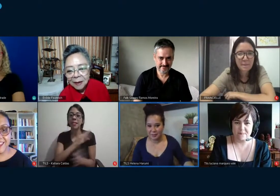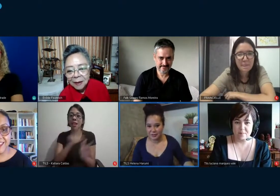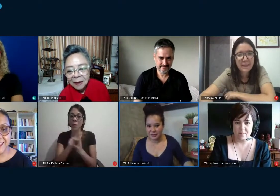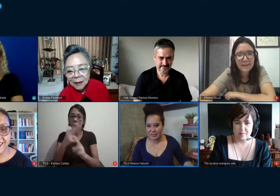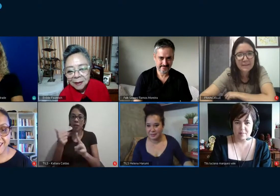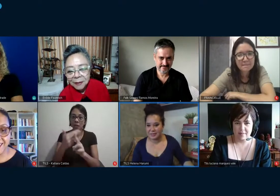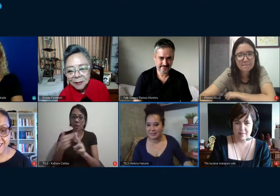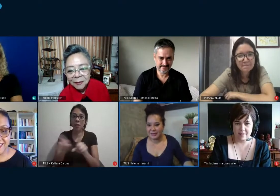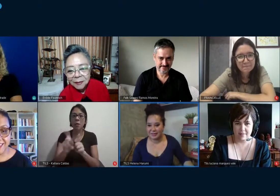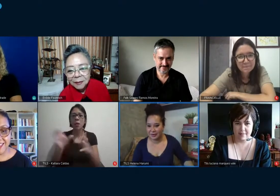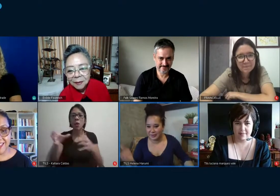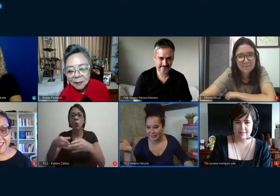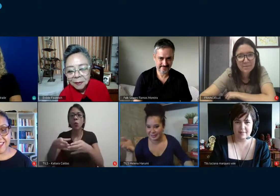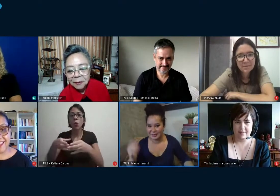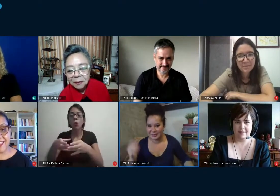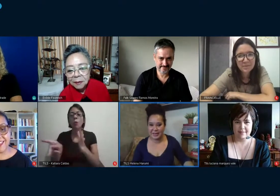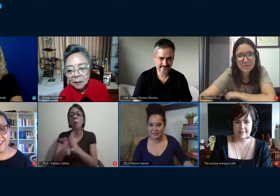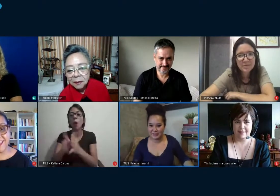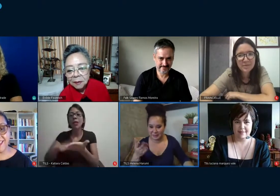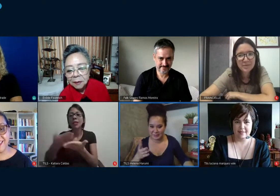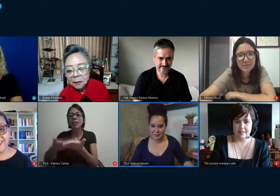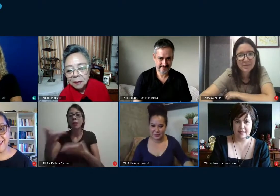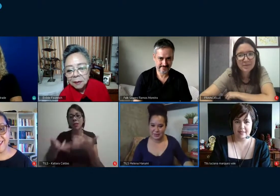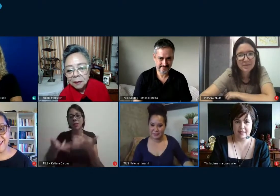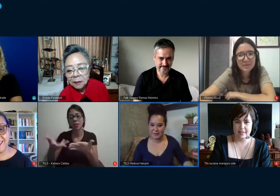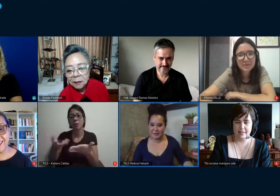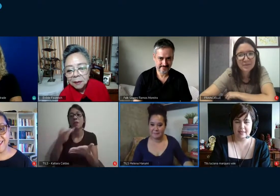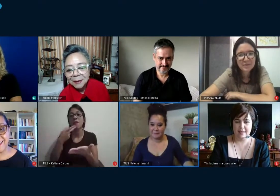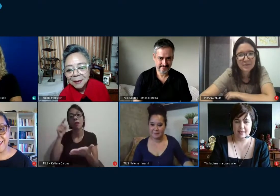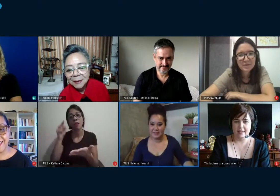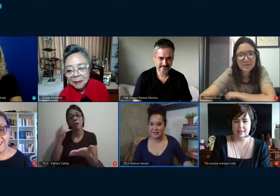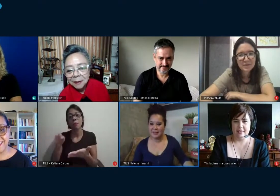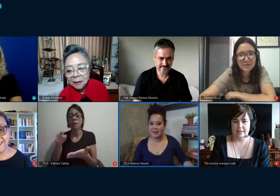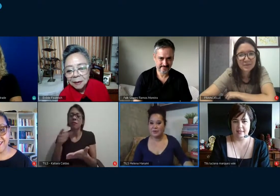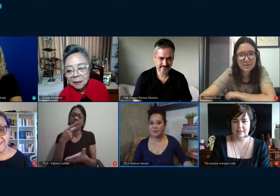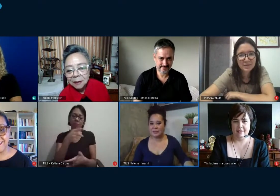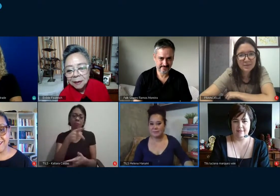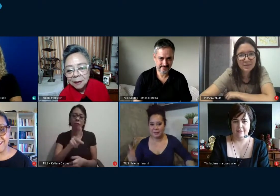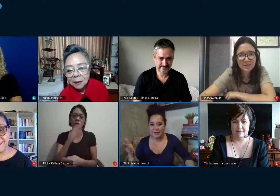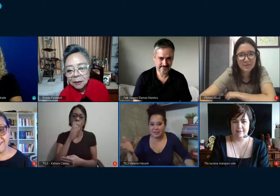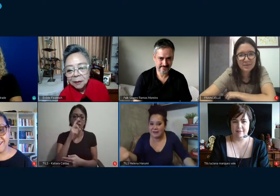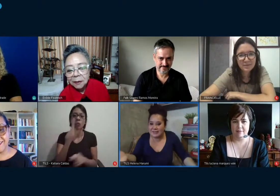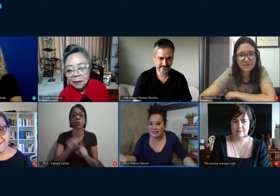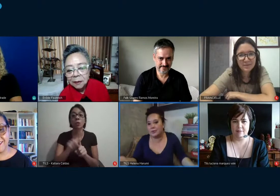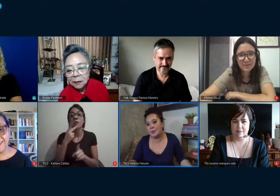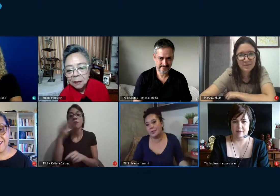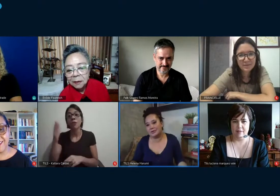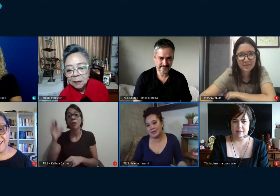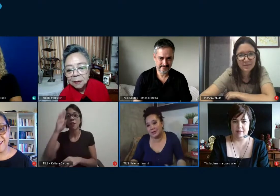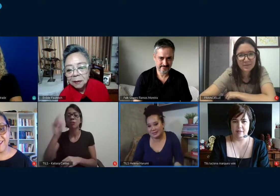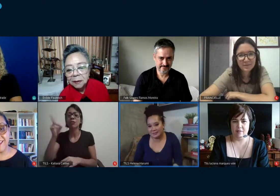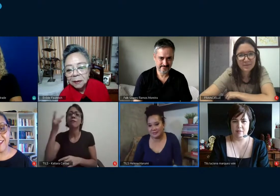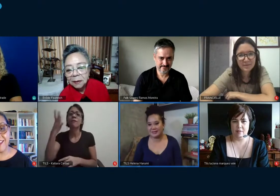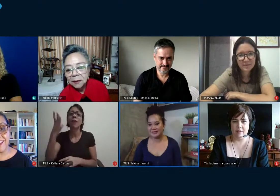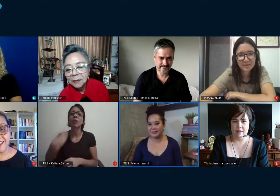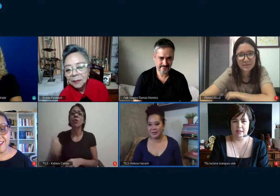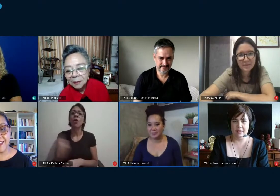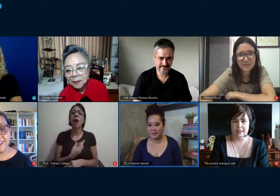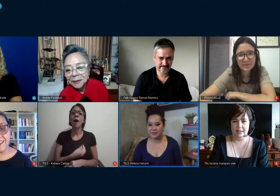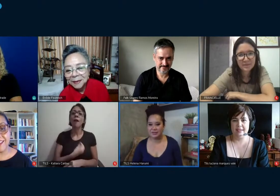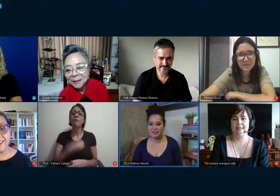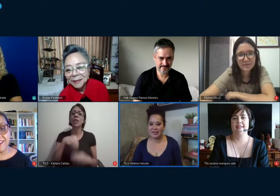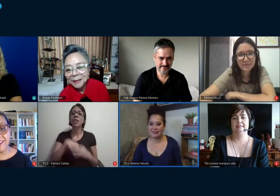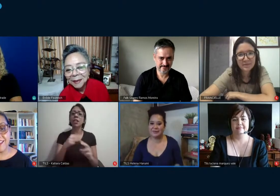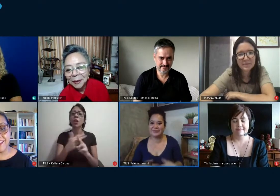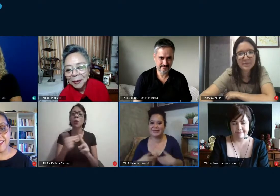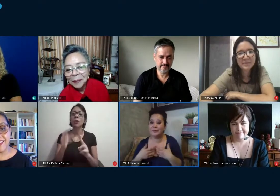de intérprete de Libras, eu queria dizer para ele, disse para a senhora e para ele também, que o trabalho dele já facilitou muito a nossa vida na UNB.